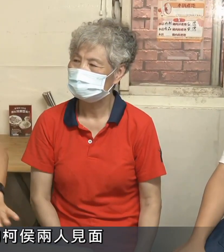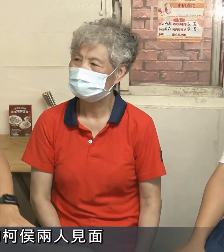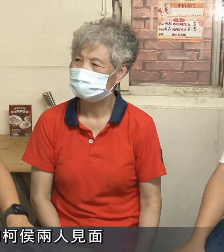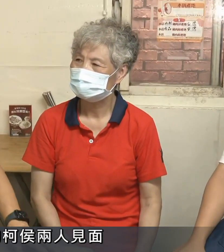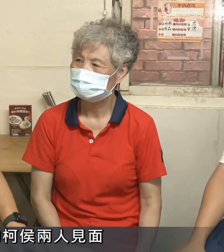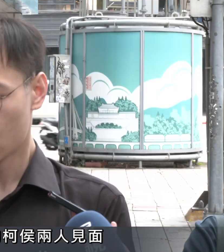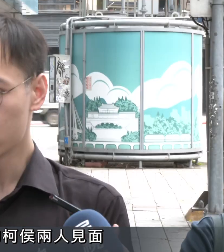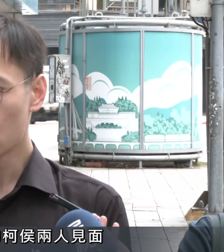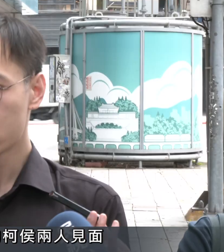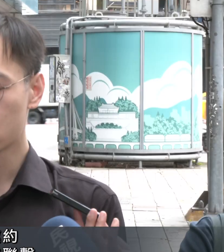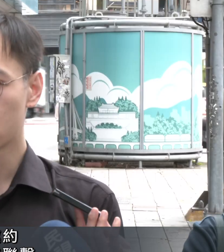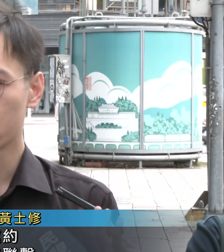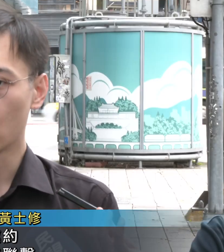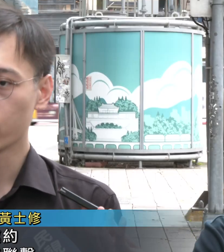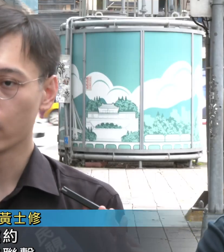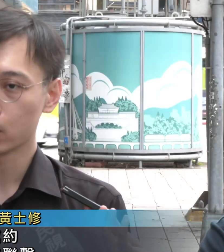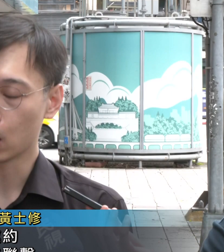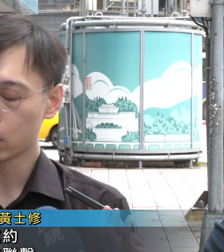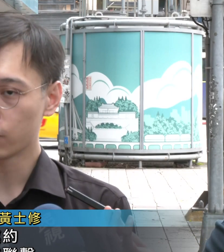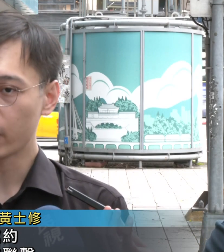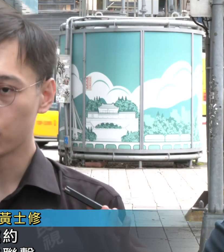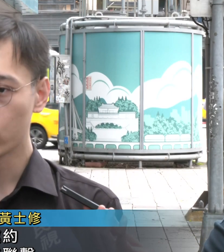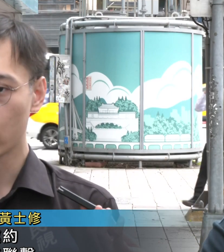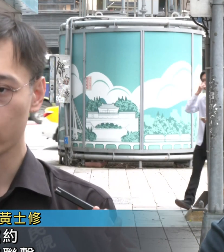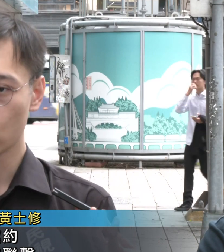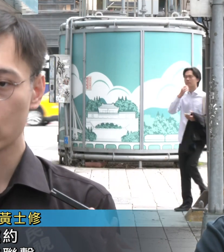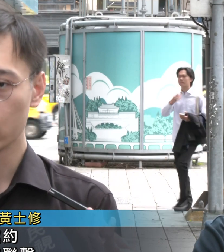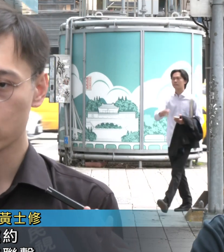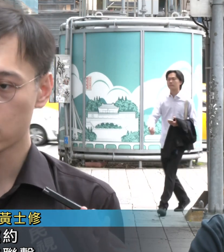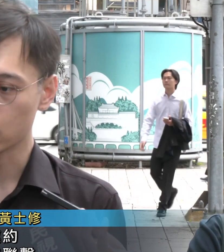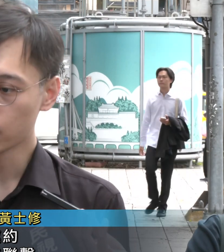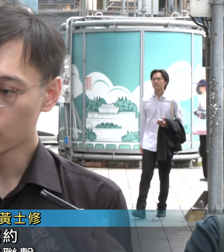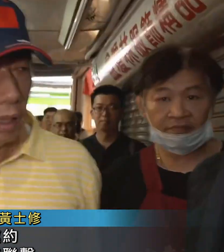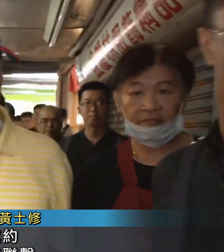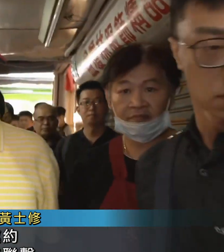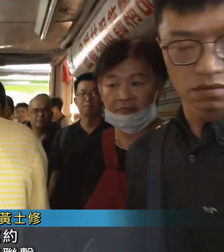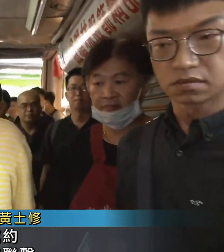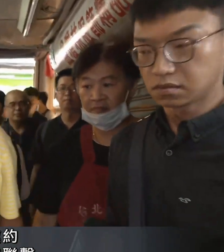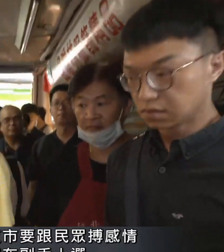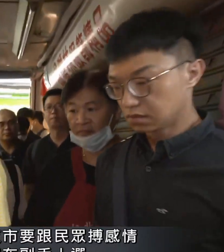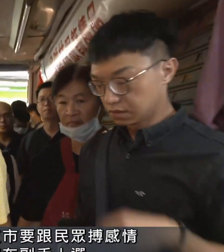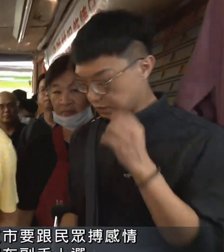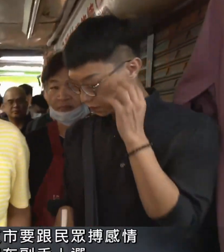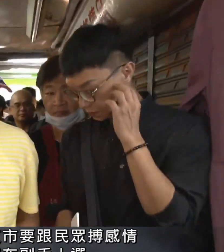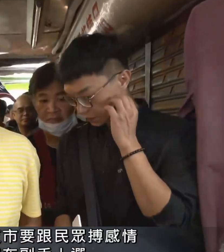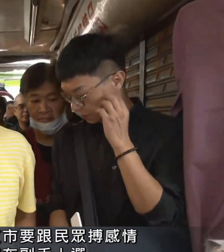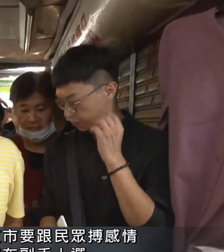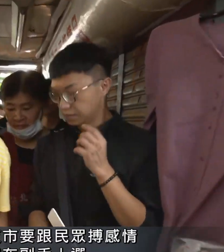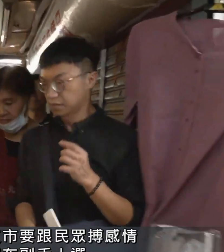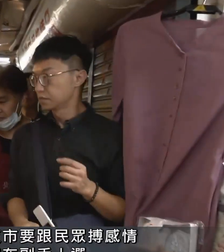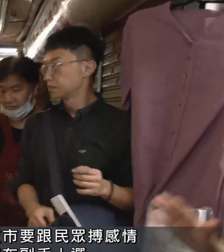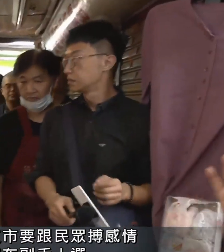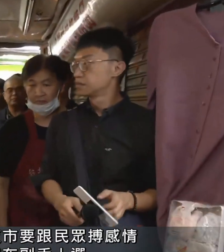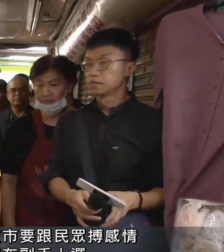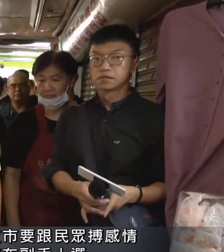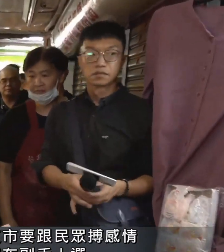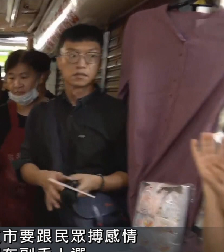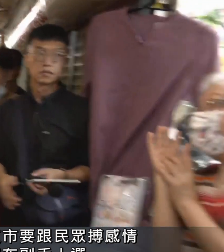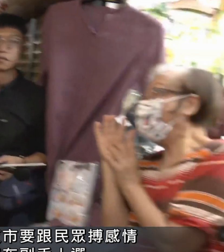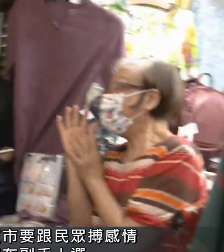合。 我们都在持续的邀约，然后各方的幕僚也都在联系。 郭台铭近来勤跑夜市，要跟民众博感情，下周林表就